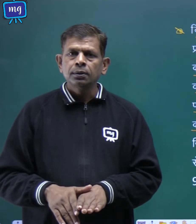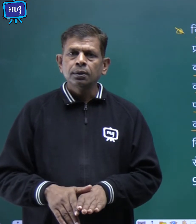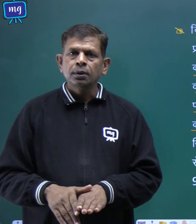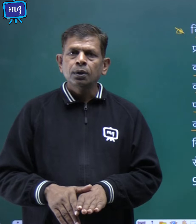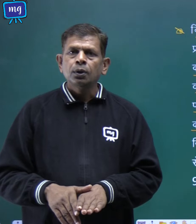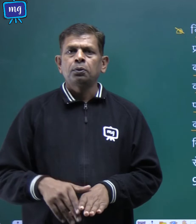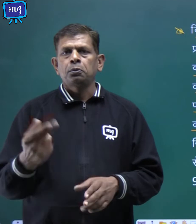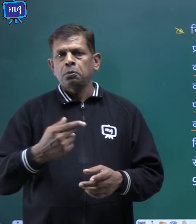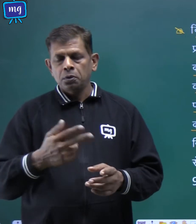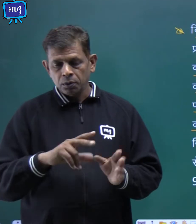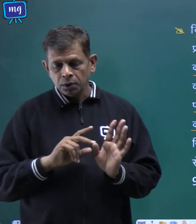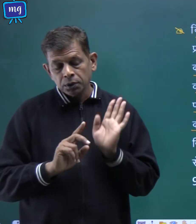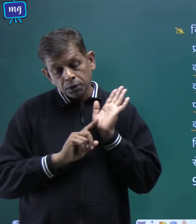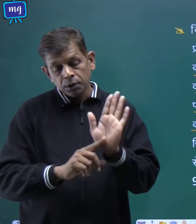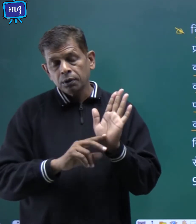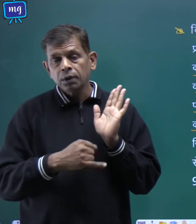निरूपित करने वाली